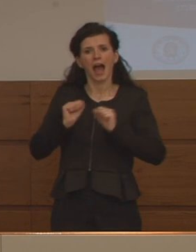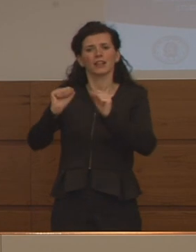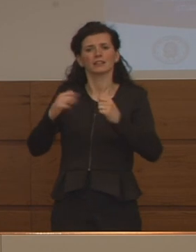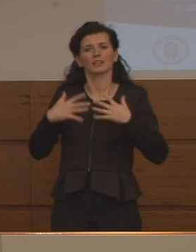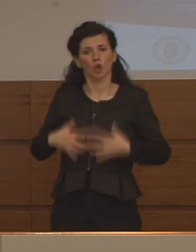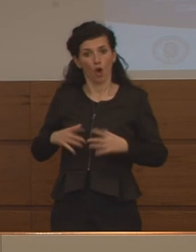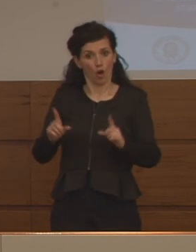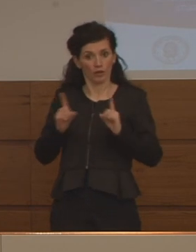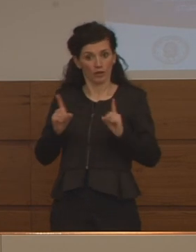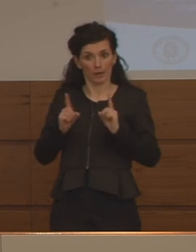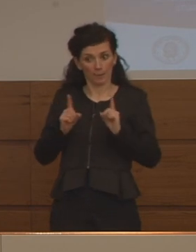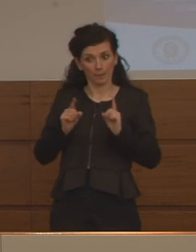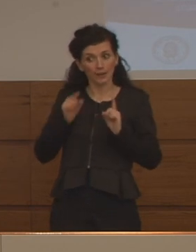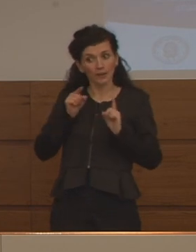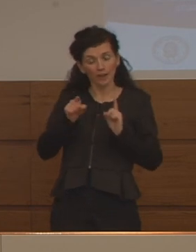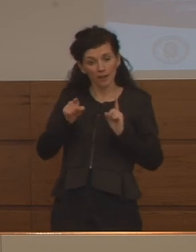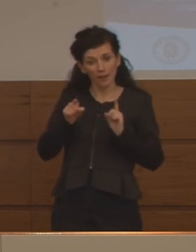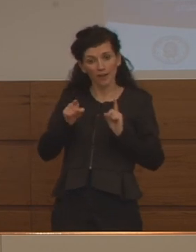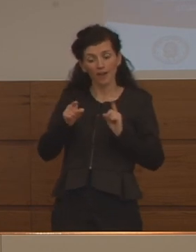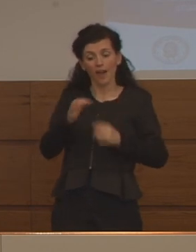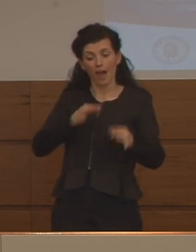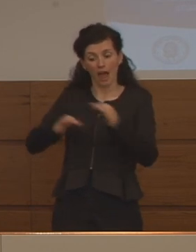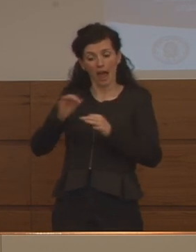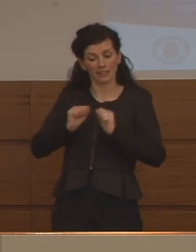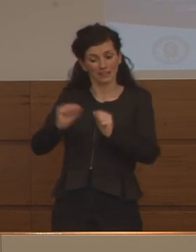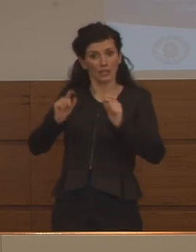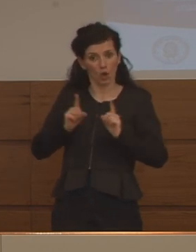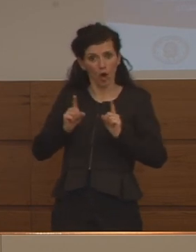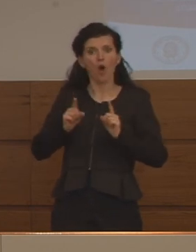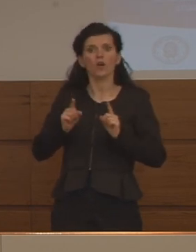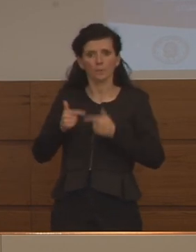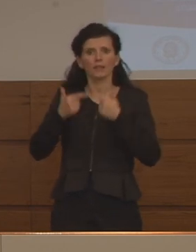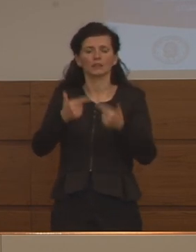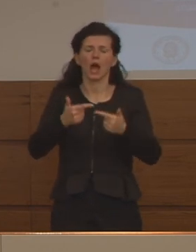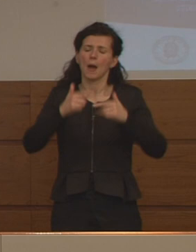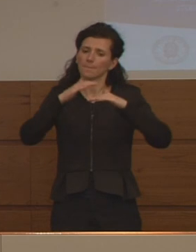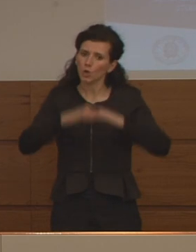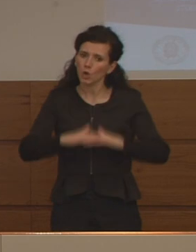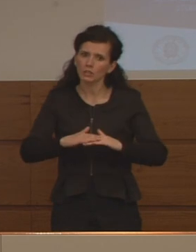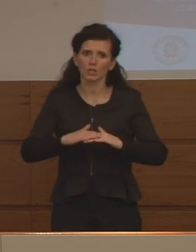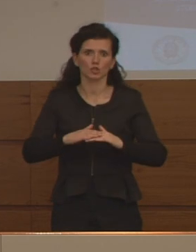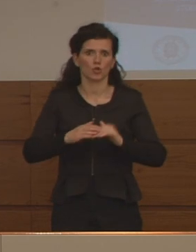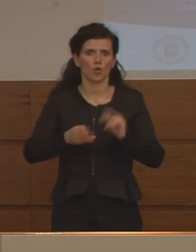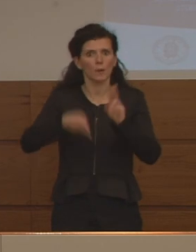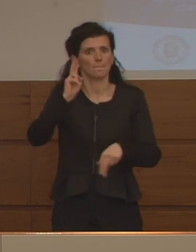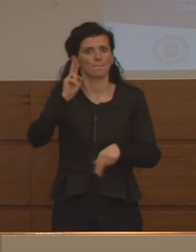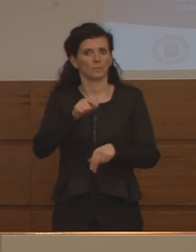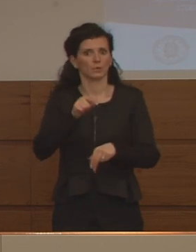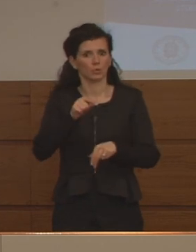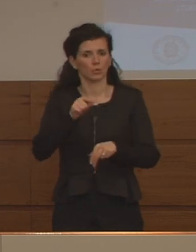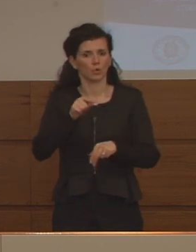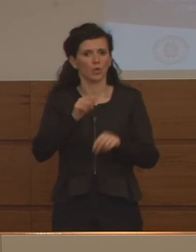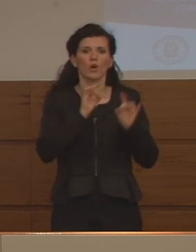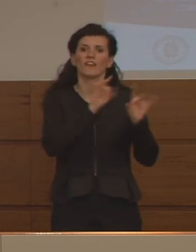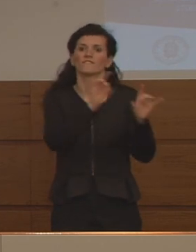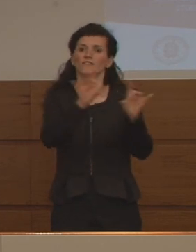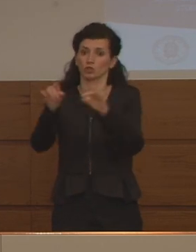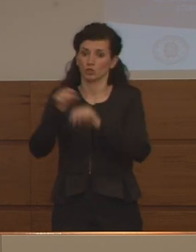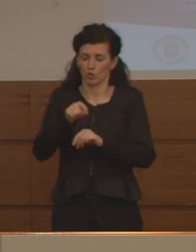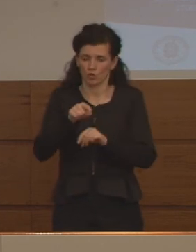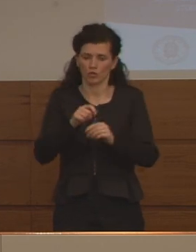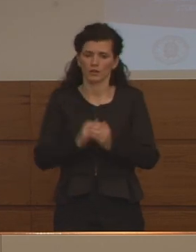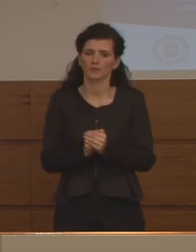di conferire maggiore protezione rispetto all'intenzione virale quanto